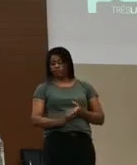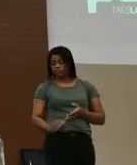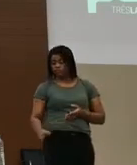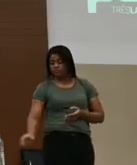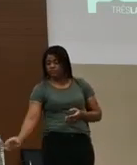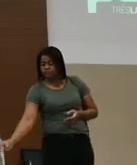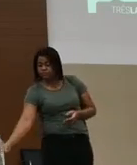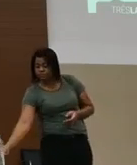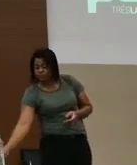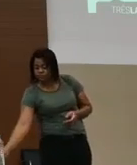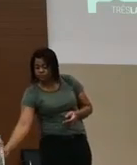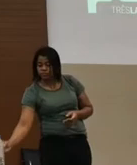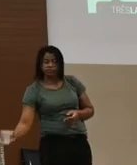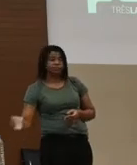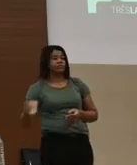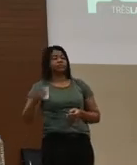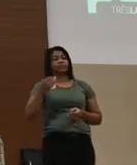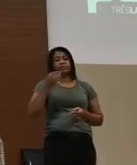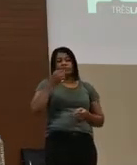Isso é uma grande verdade,